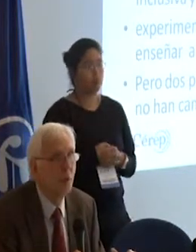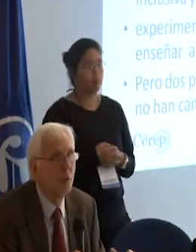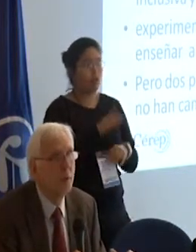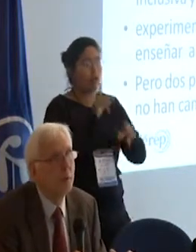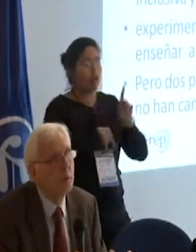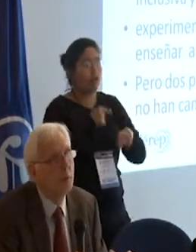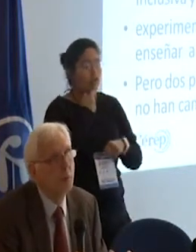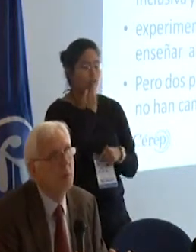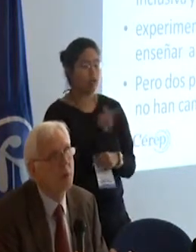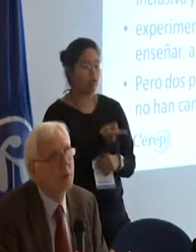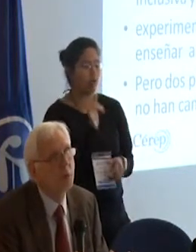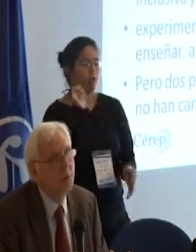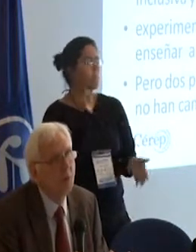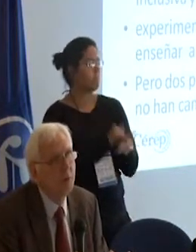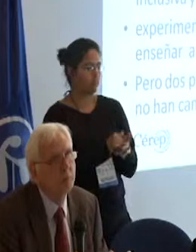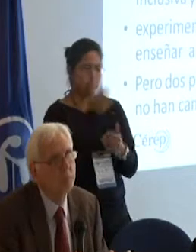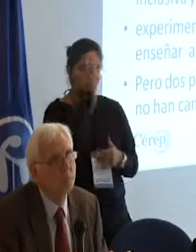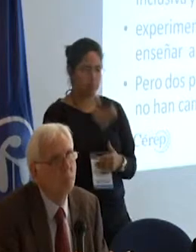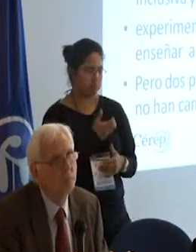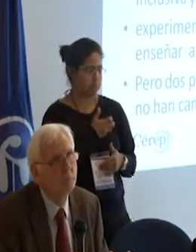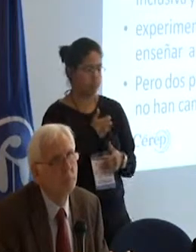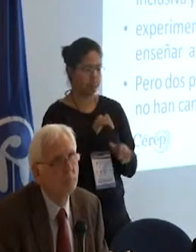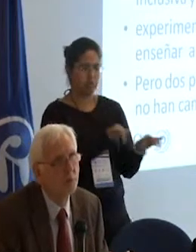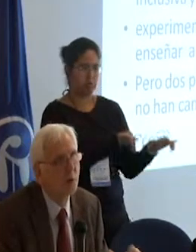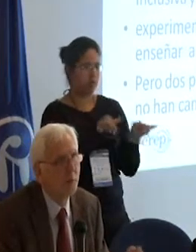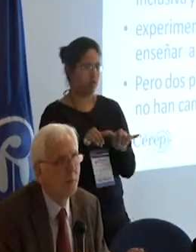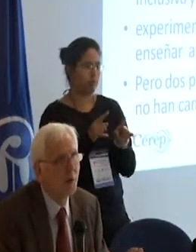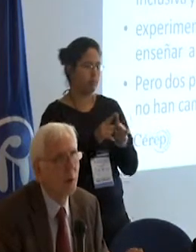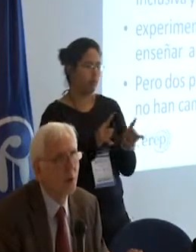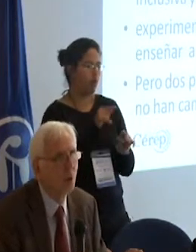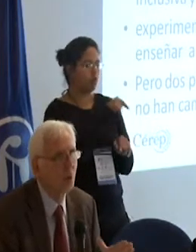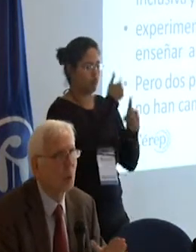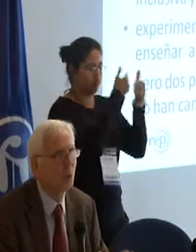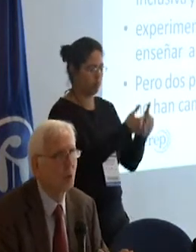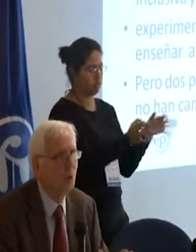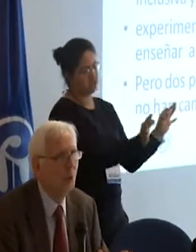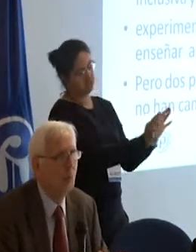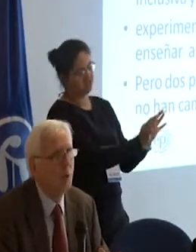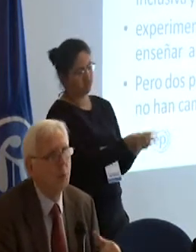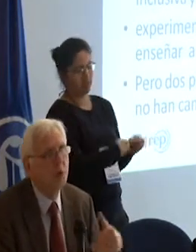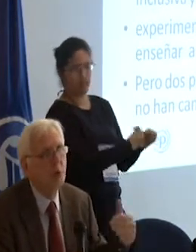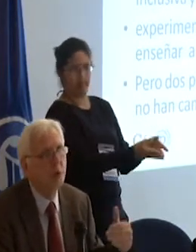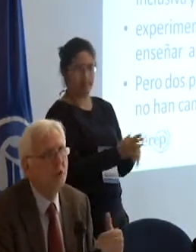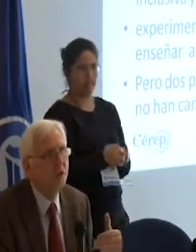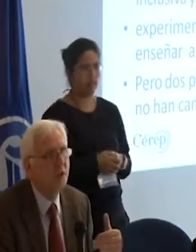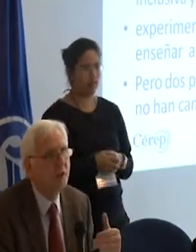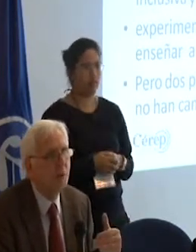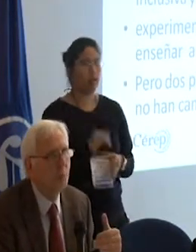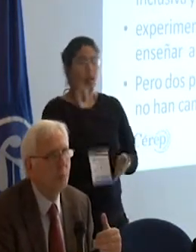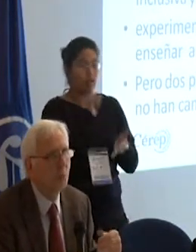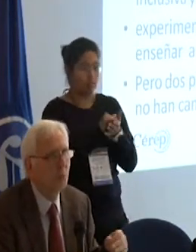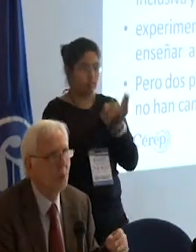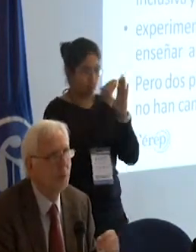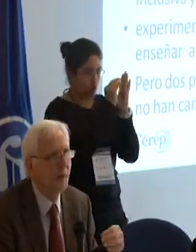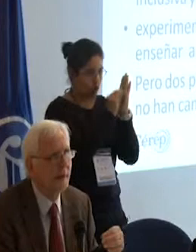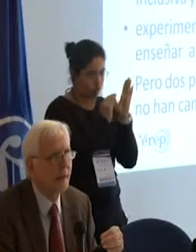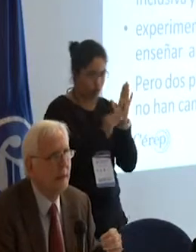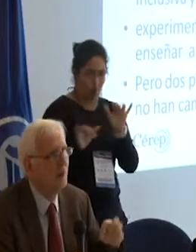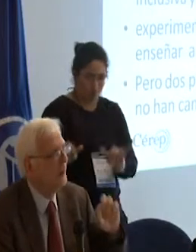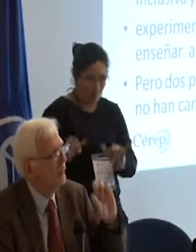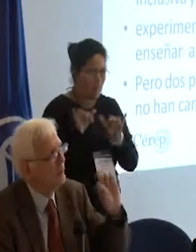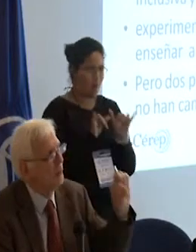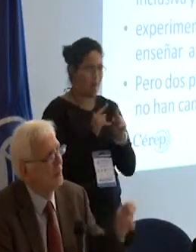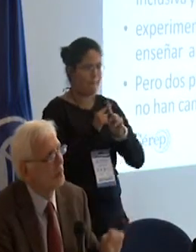Algunos dicen que hacen la misma evaluación, pero que simplifica. Es la misma evaluación con respecto al contenido,